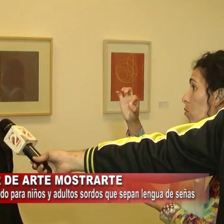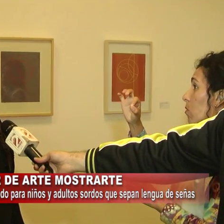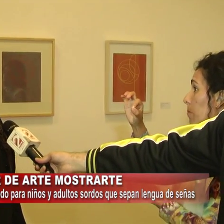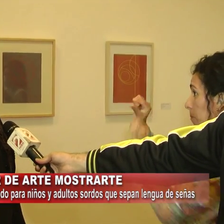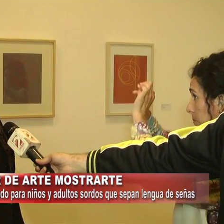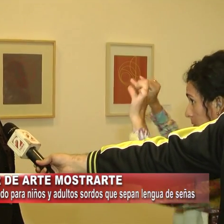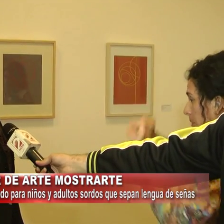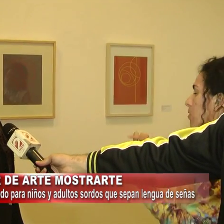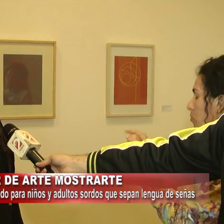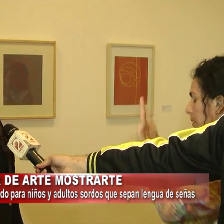con los marcos.